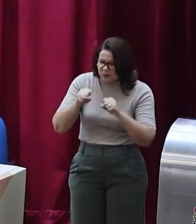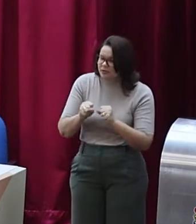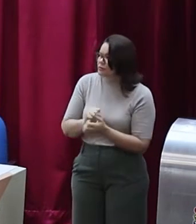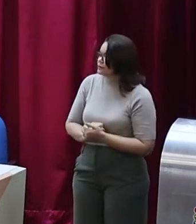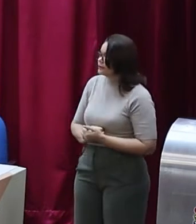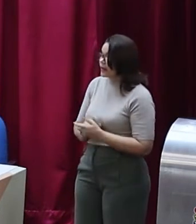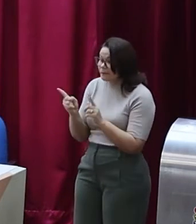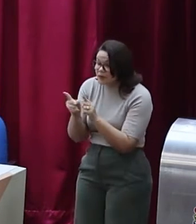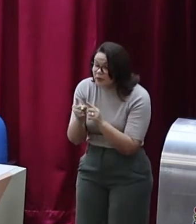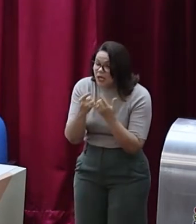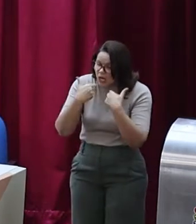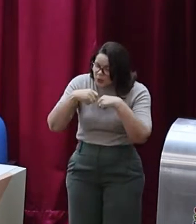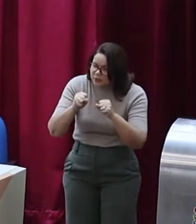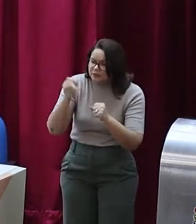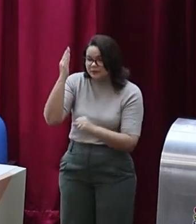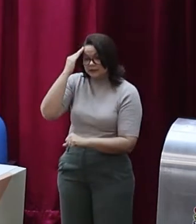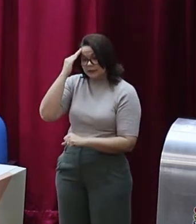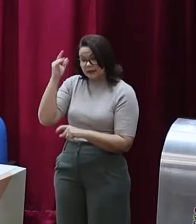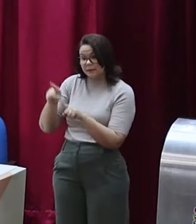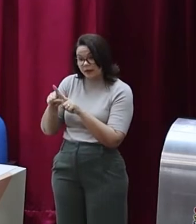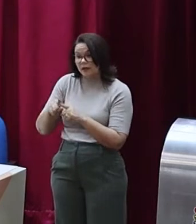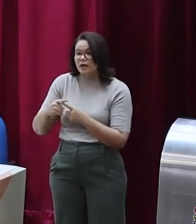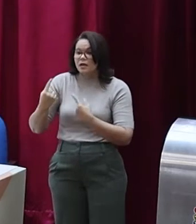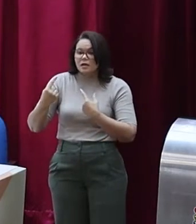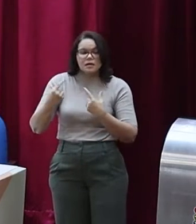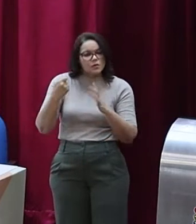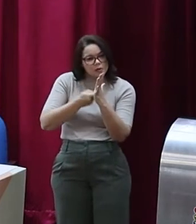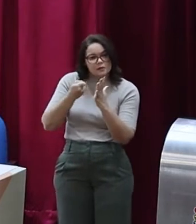minorias linguísticas e precisamos compreender o ativismo político-linguístico. Por favor.